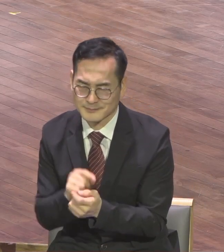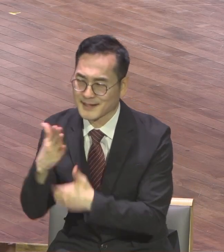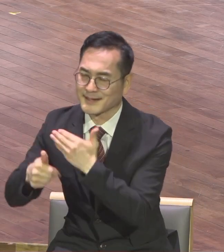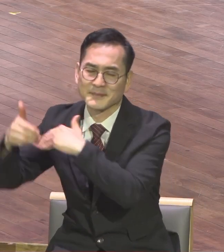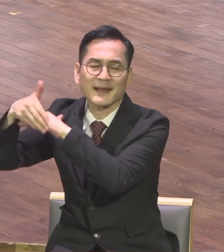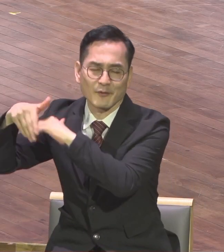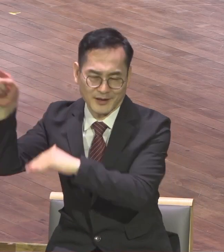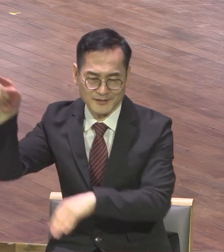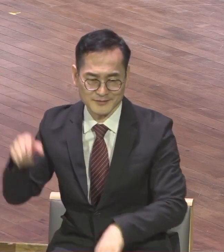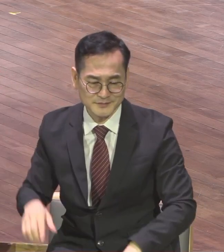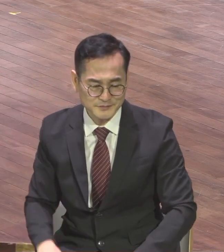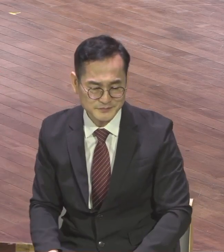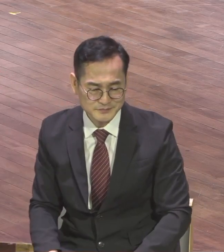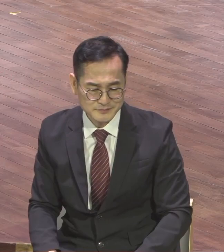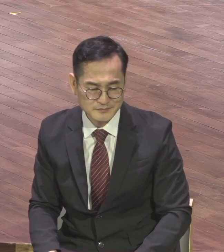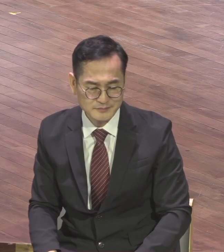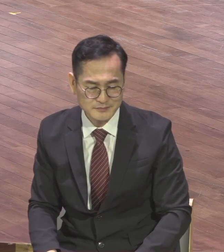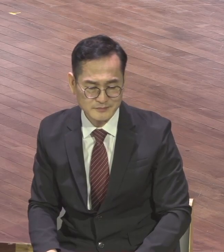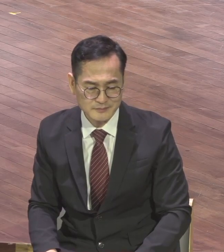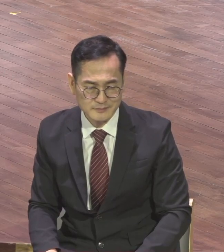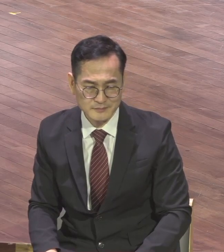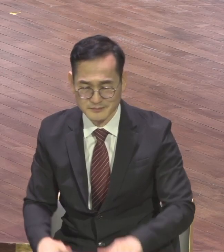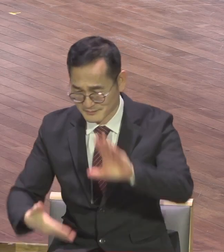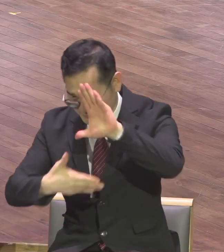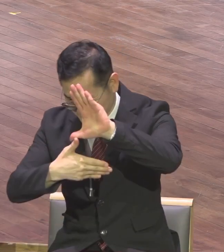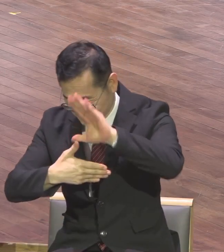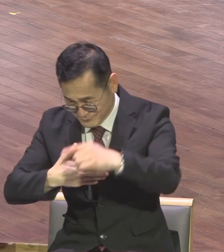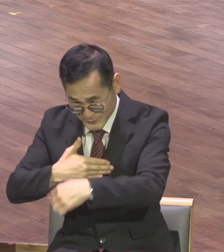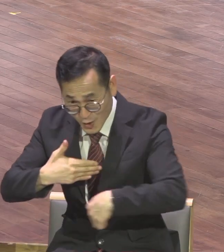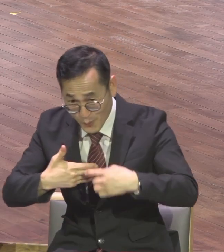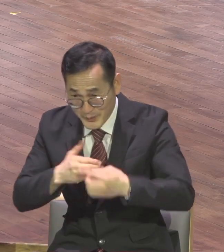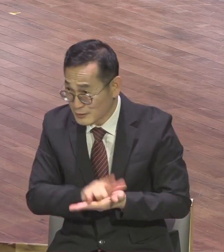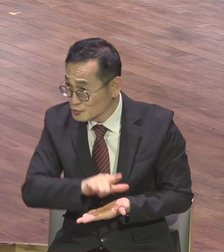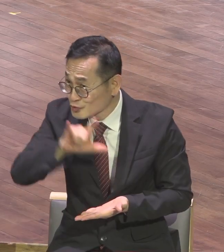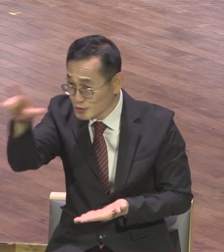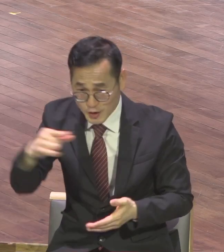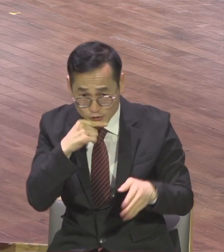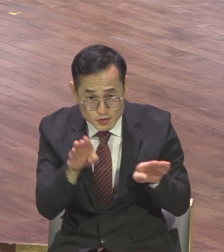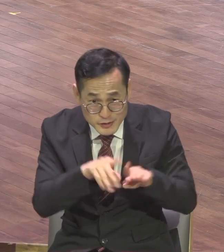지금. 남미 같은 데 가려면 주일 비워야 돼요.